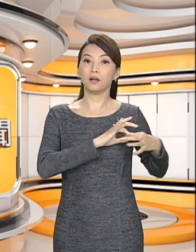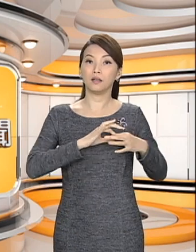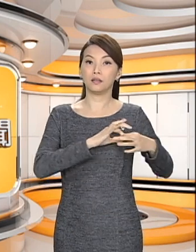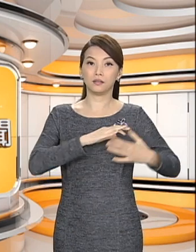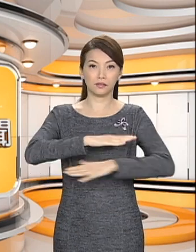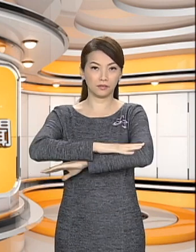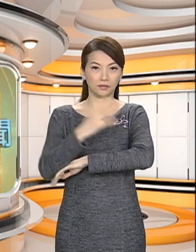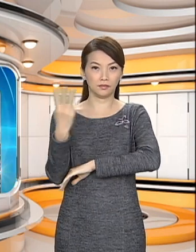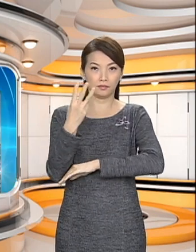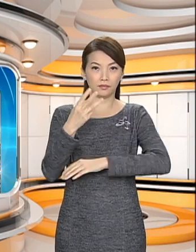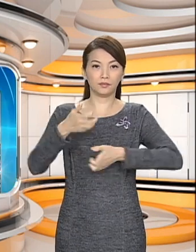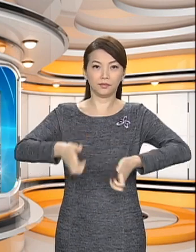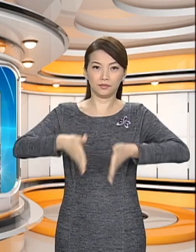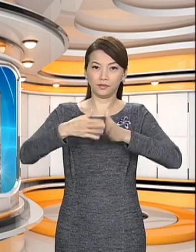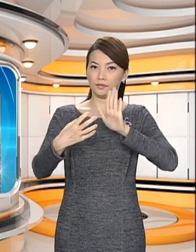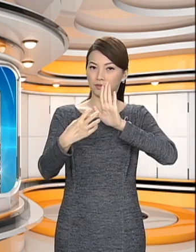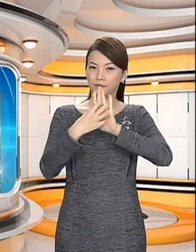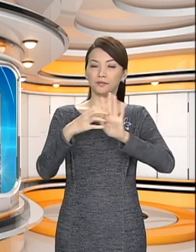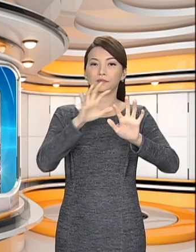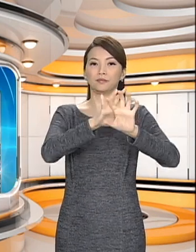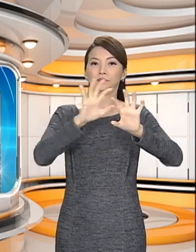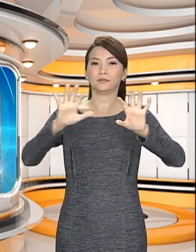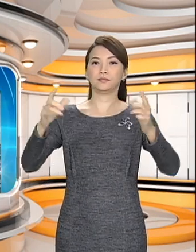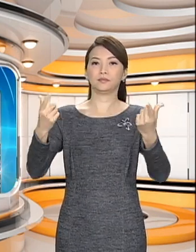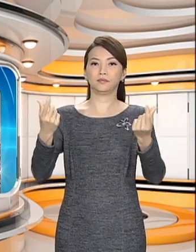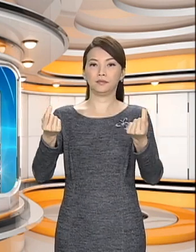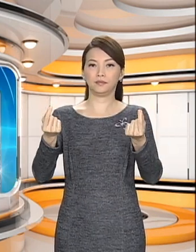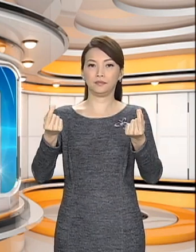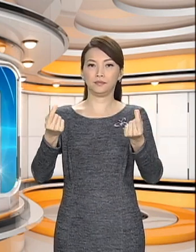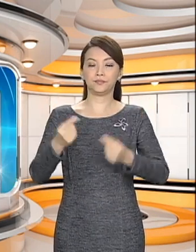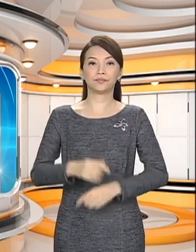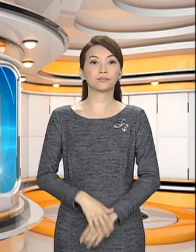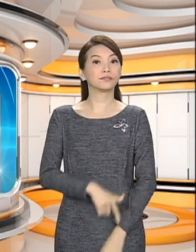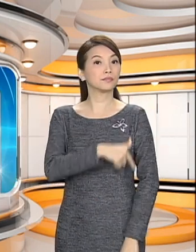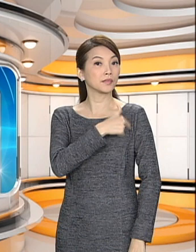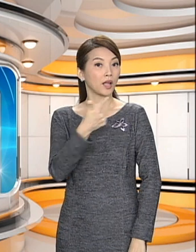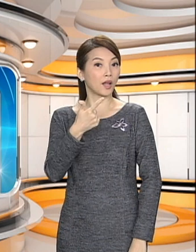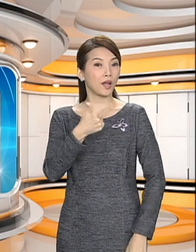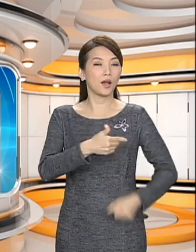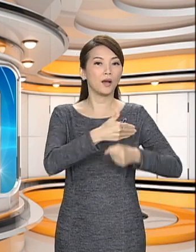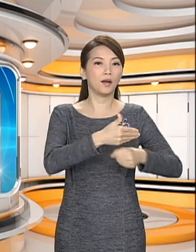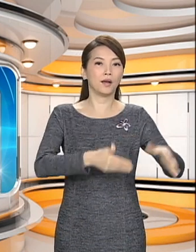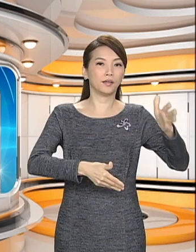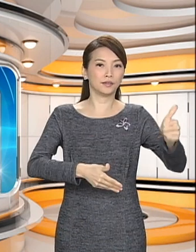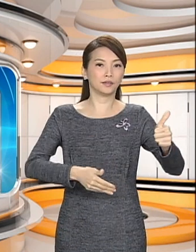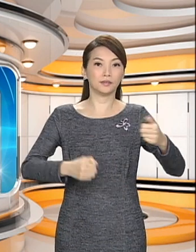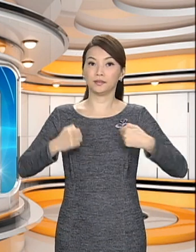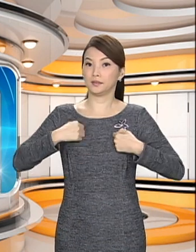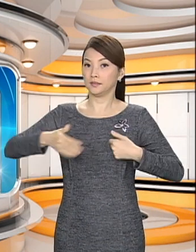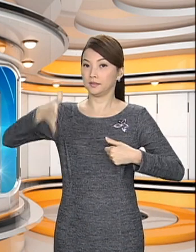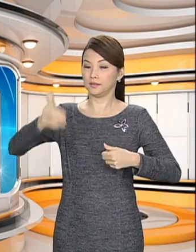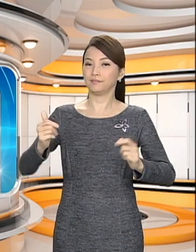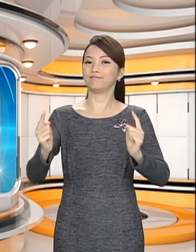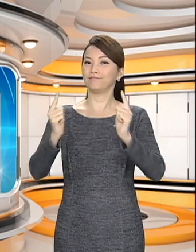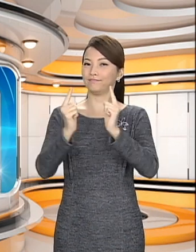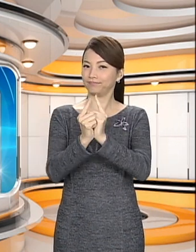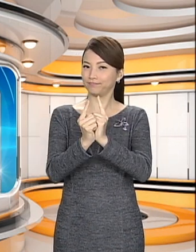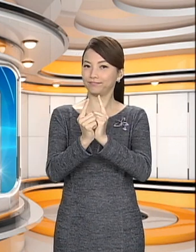来关心各大报的头条焦点。今天三大报的头条依旧是锁定周六登场的